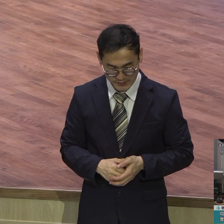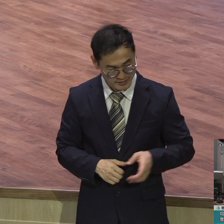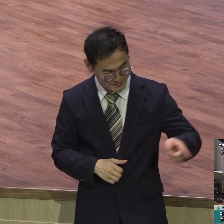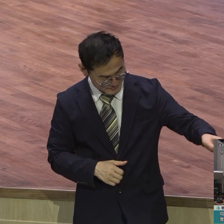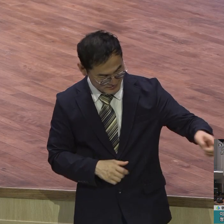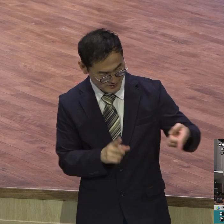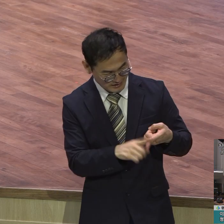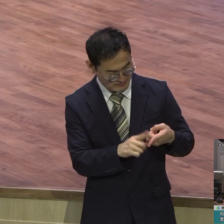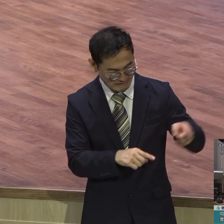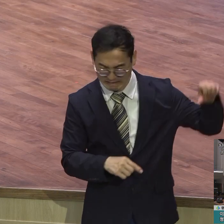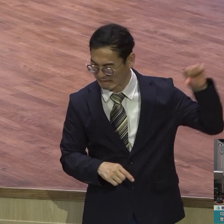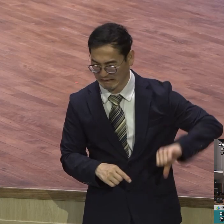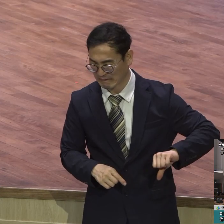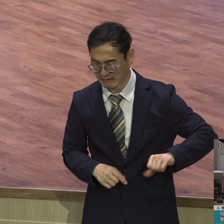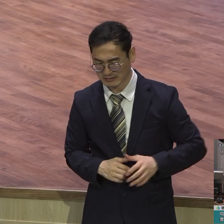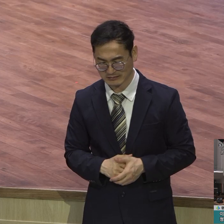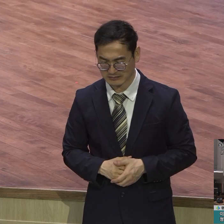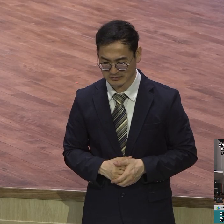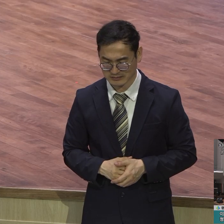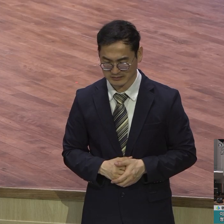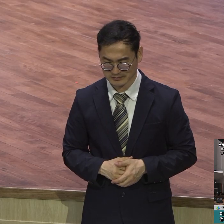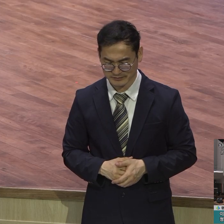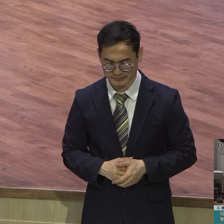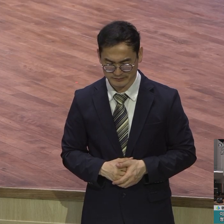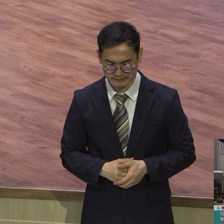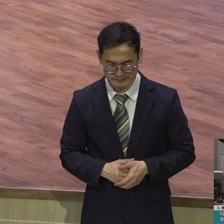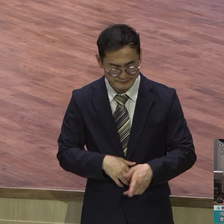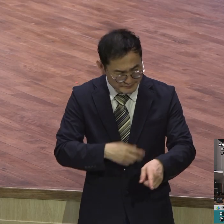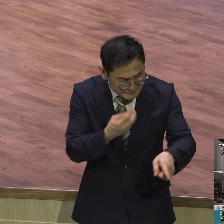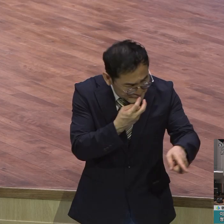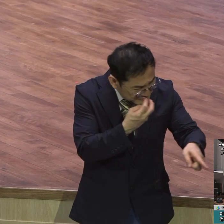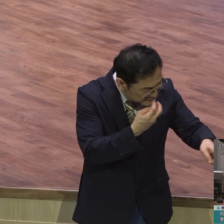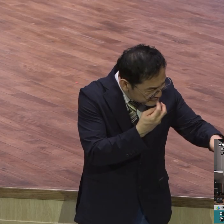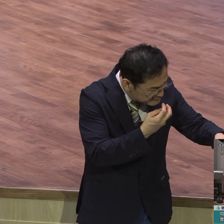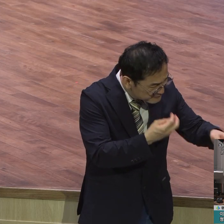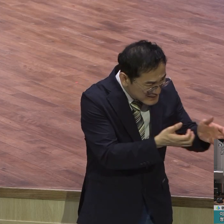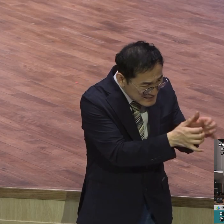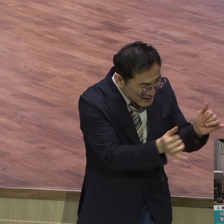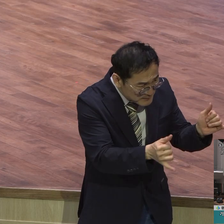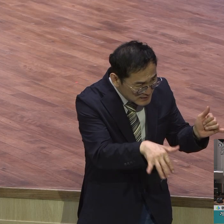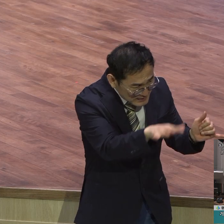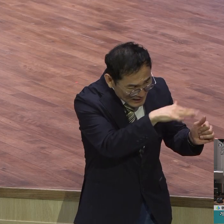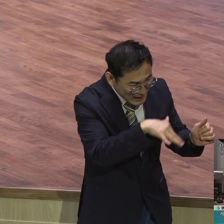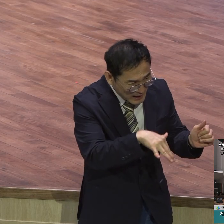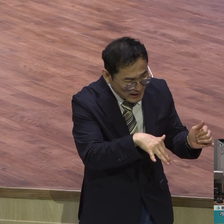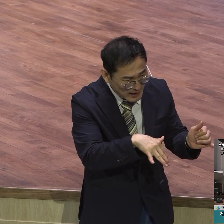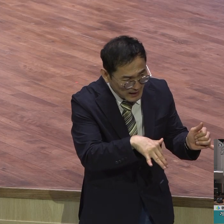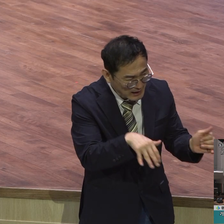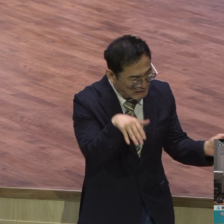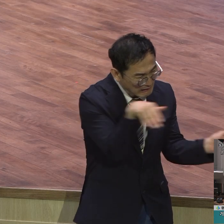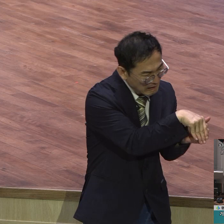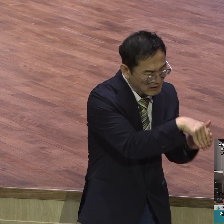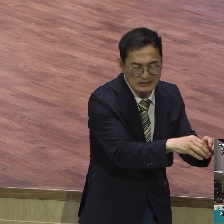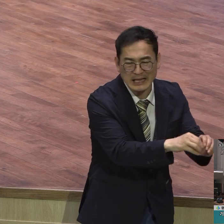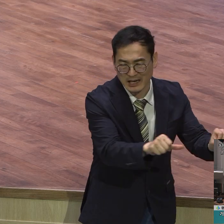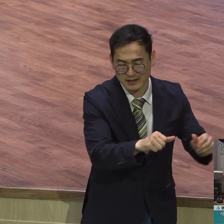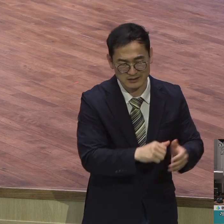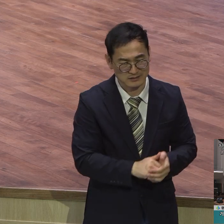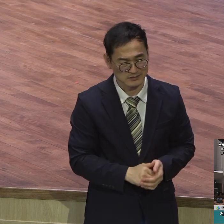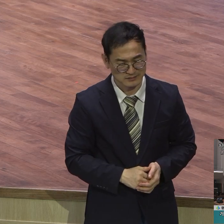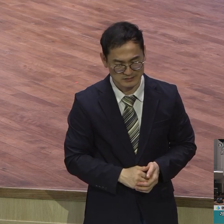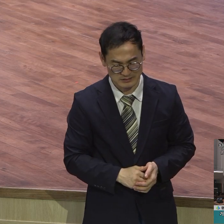악평하여 이르되 우리가 두루 다니며 정탐한 땅은 그 거주민을 삼키는 땅이오. 거기서 본 모든